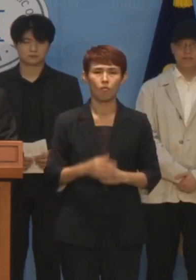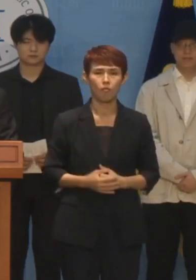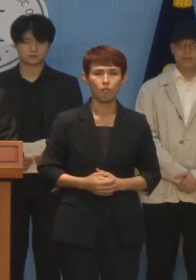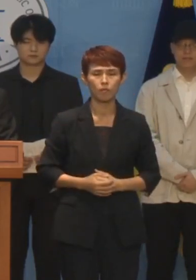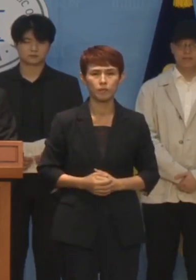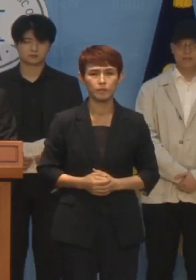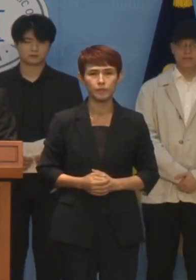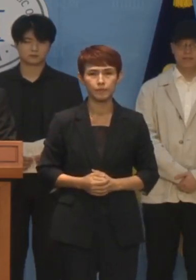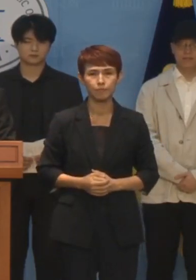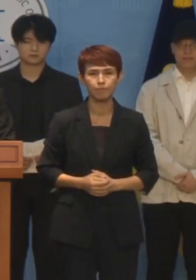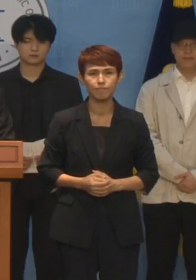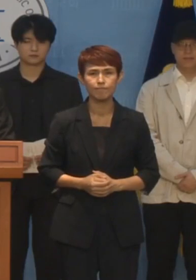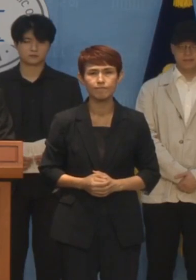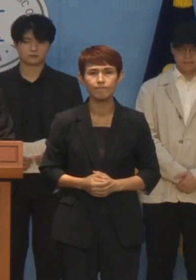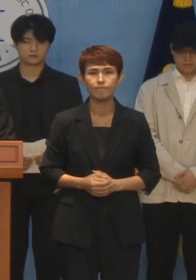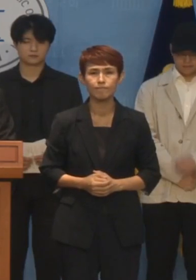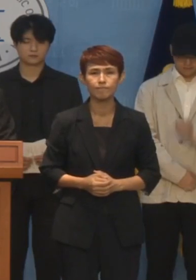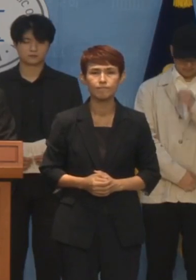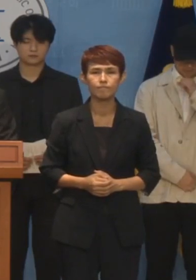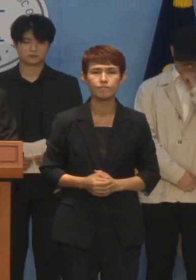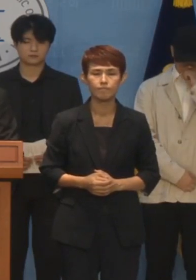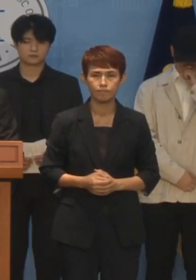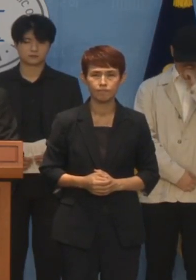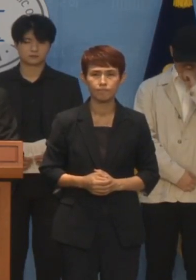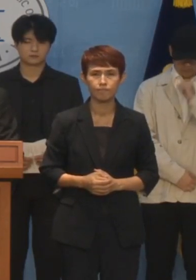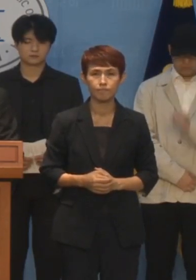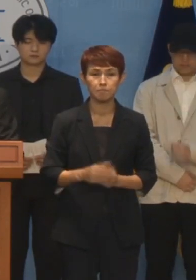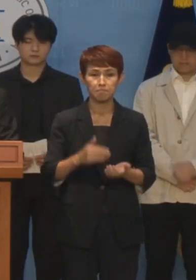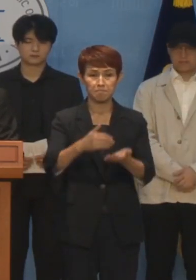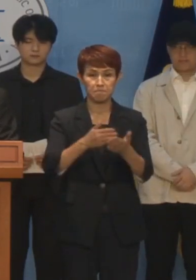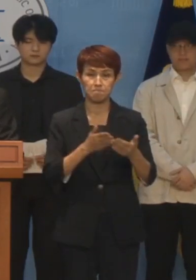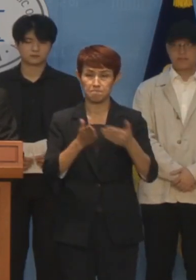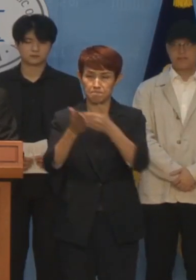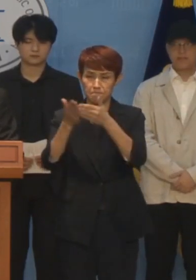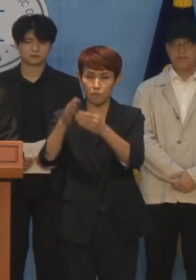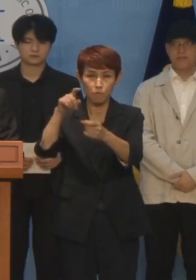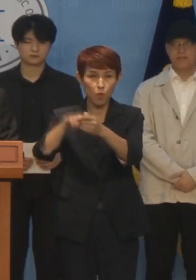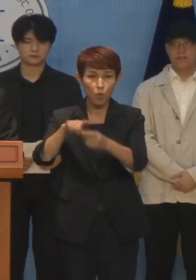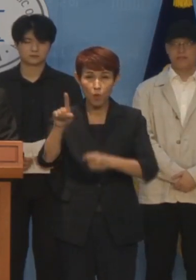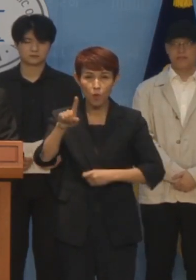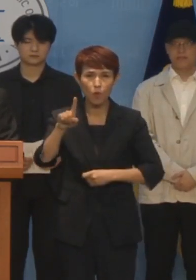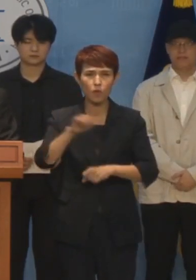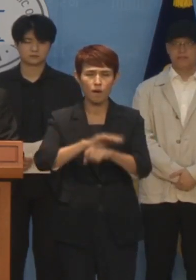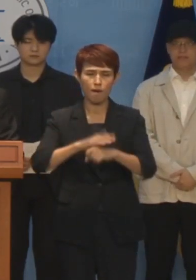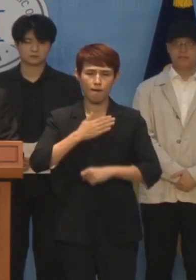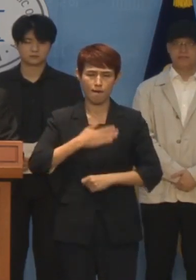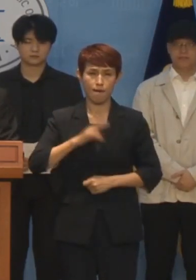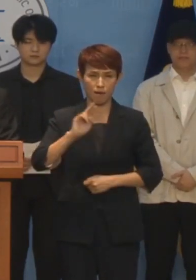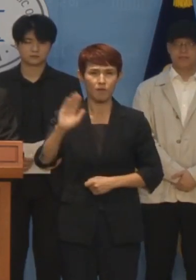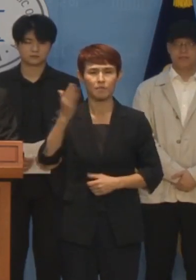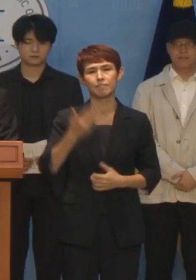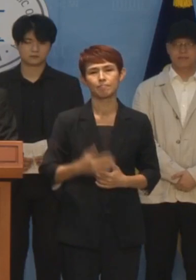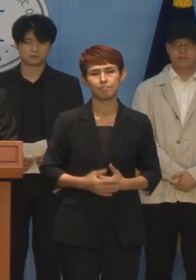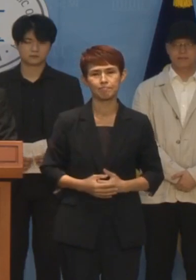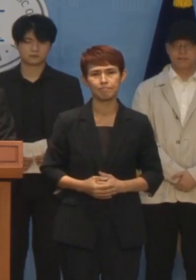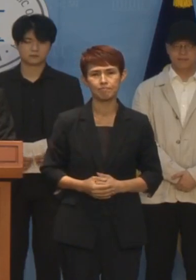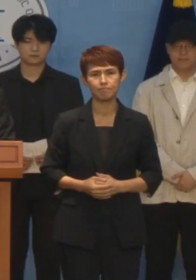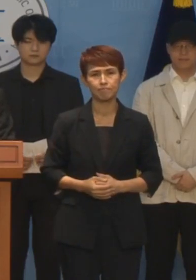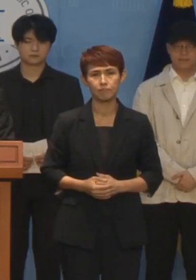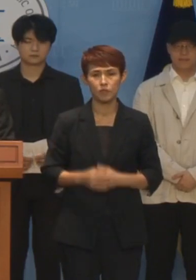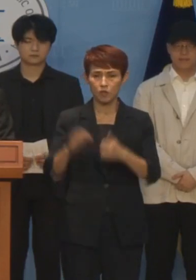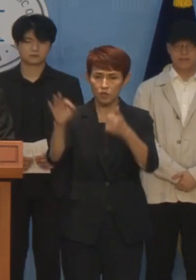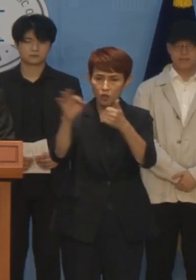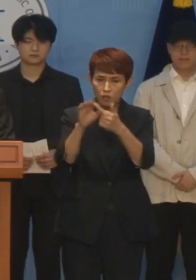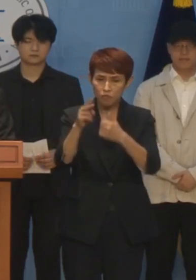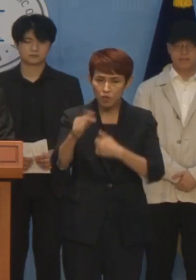있습니다. 이에 주체적으로 의견을 피력하기 위해서는 잘 알아야만 할 것입니다.